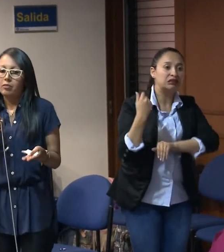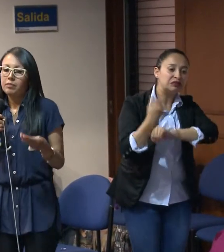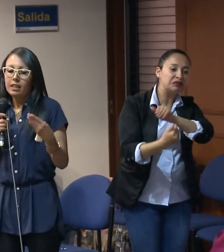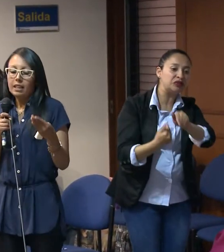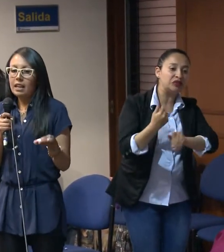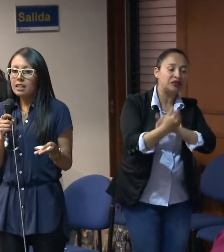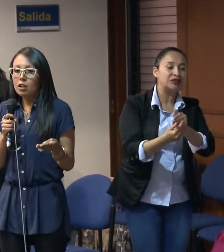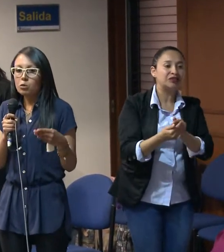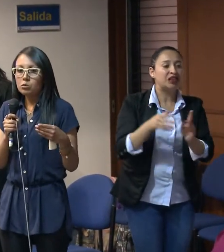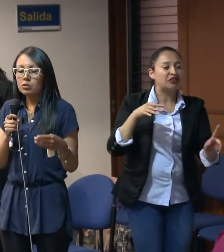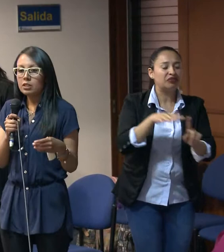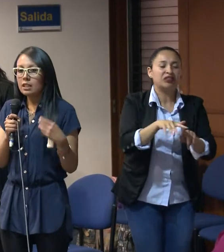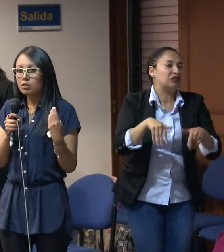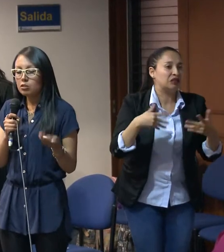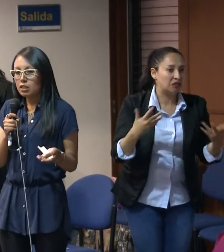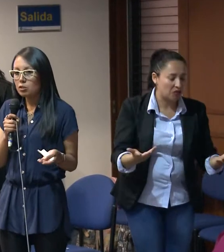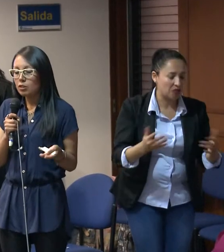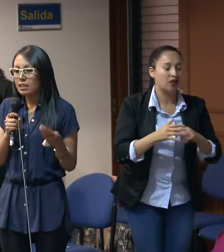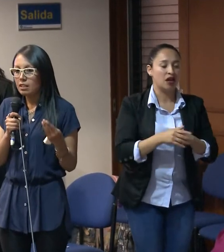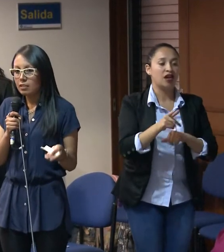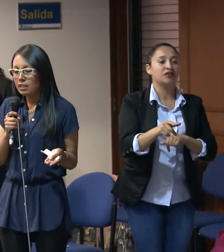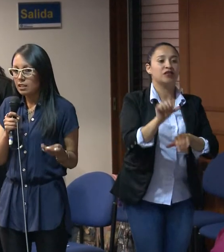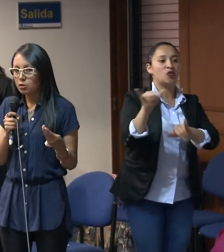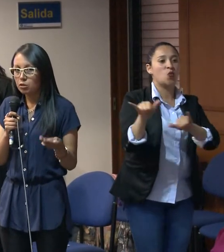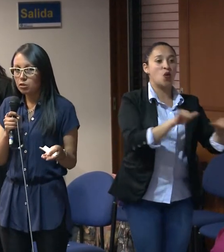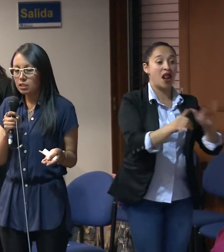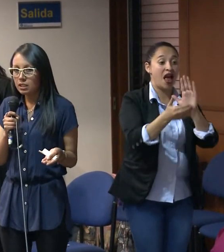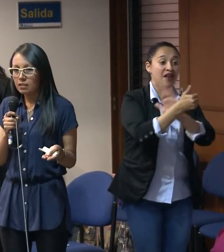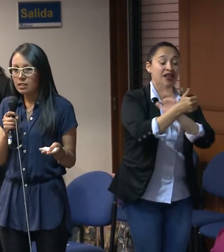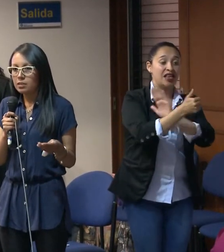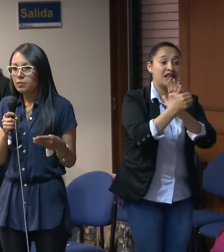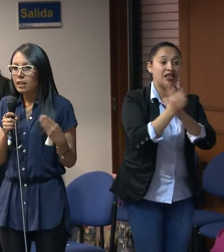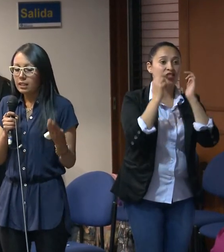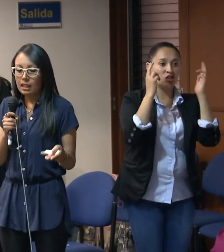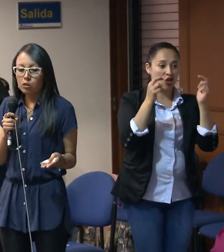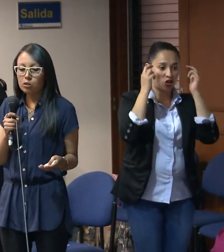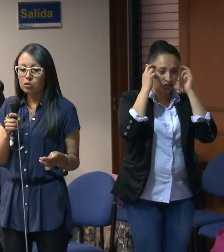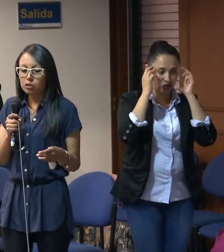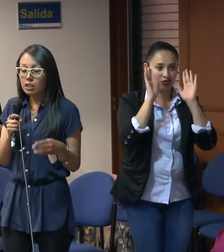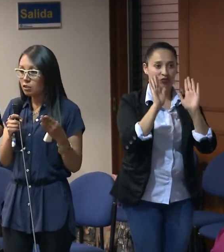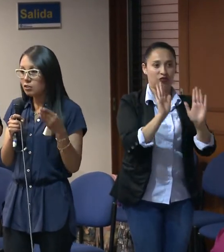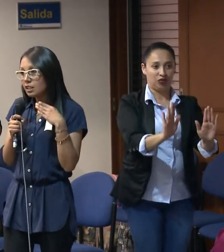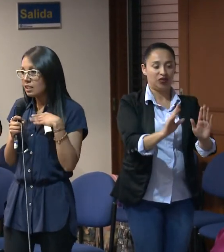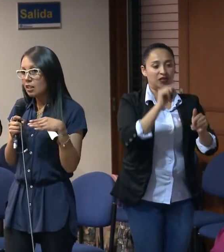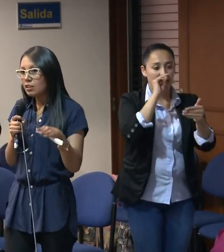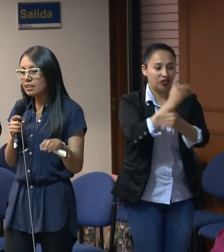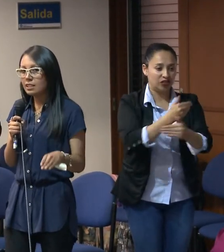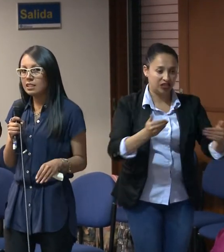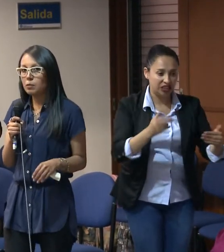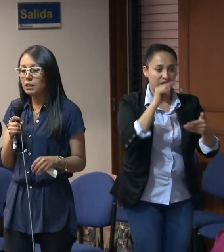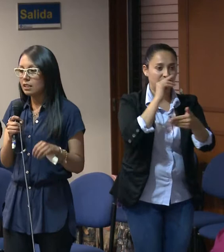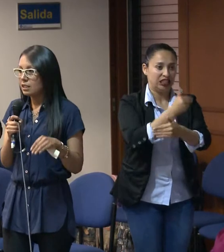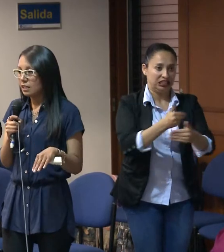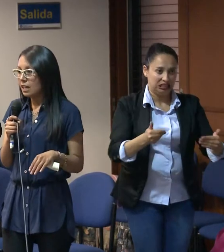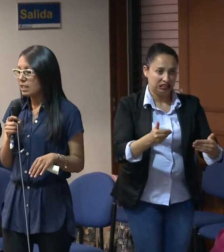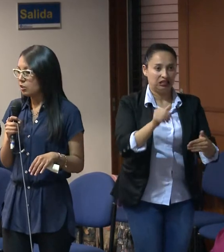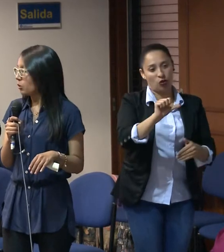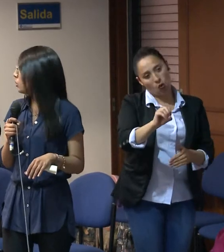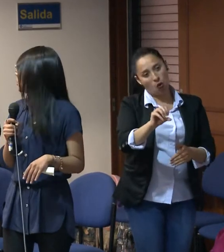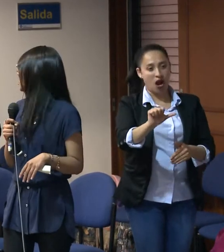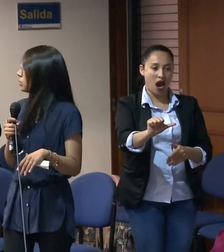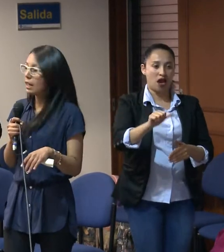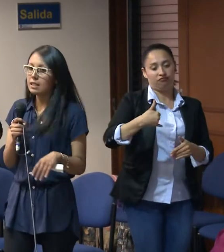¿qué genera? Que haya un retroceso en las habilidades cognitivas de los niños, niñas y adolescentes que pertenecen